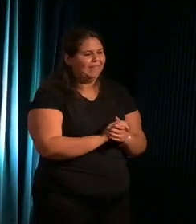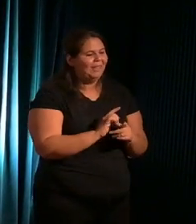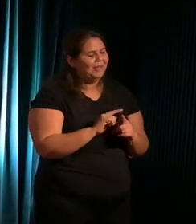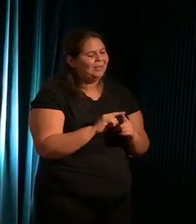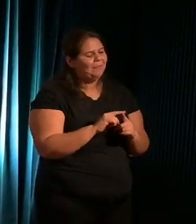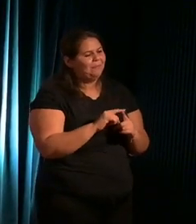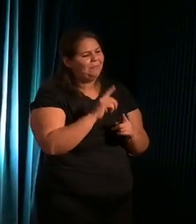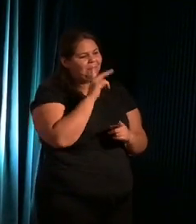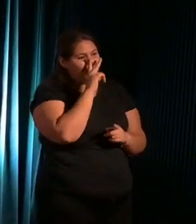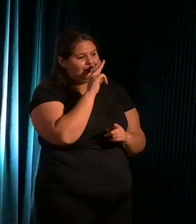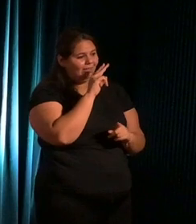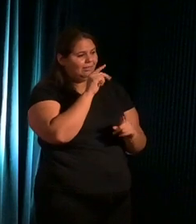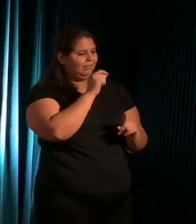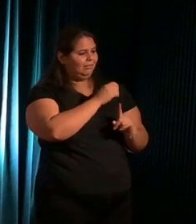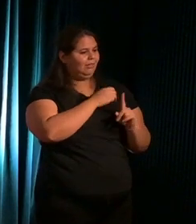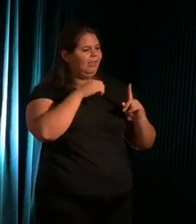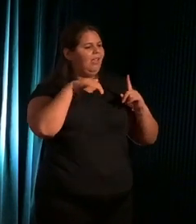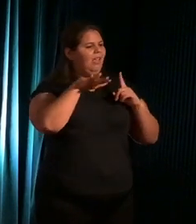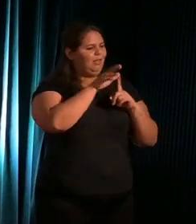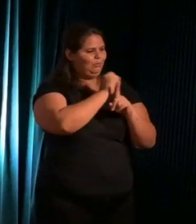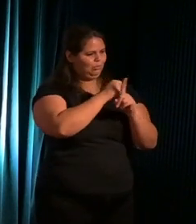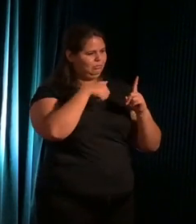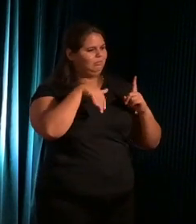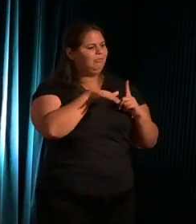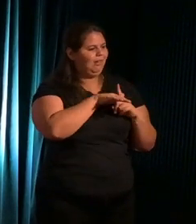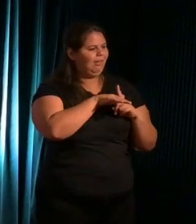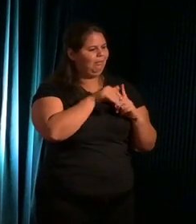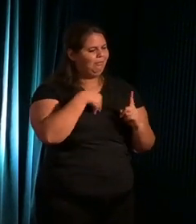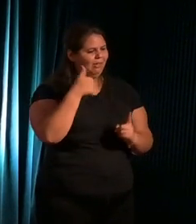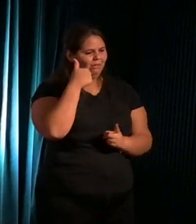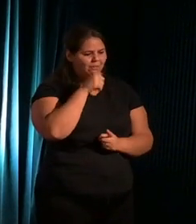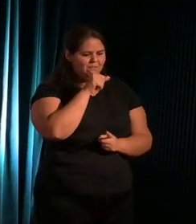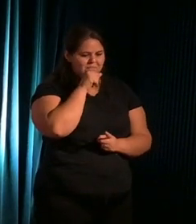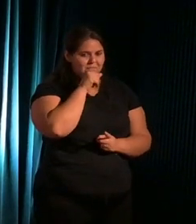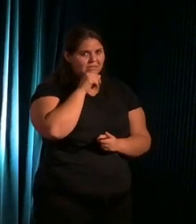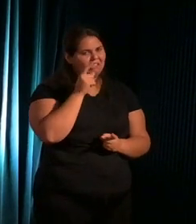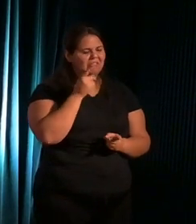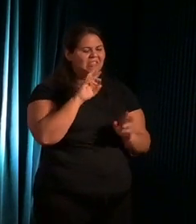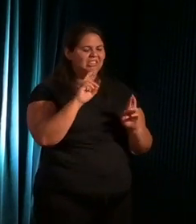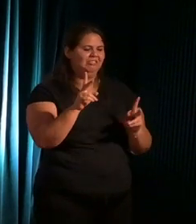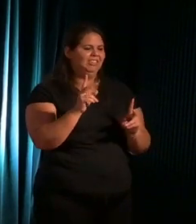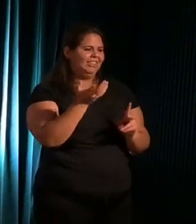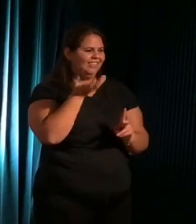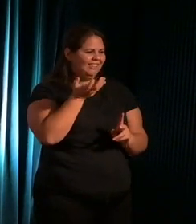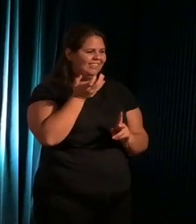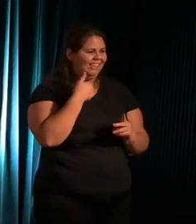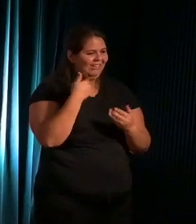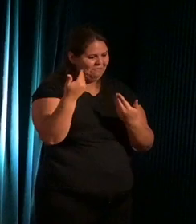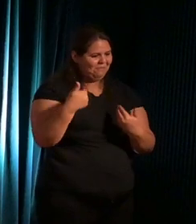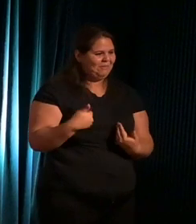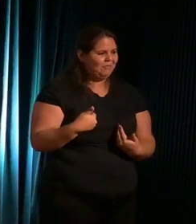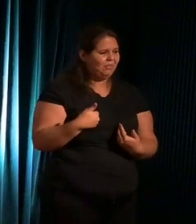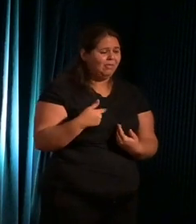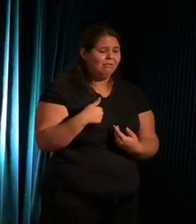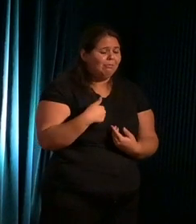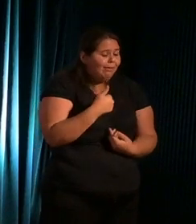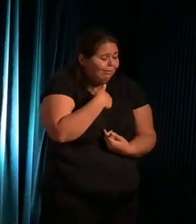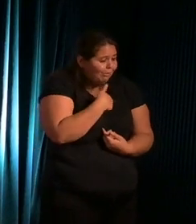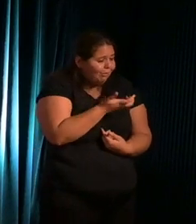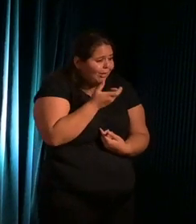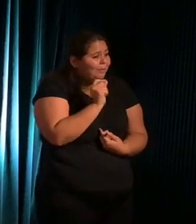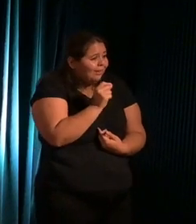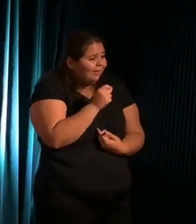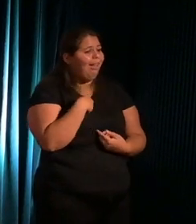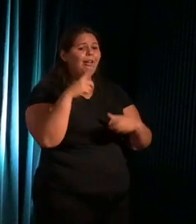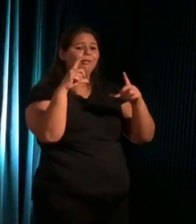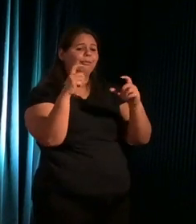né, que a classe média se impõe. E a minha mãe não era diferente nisso. mas eu queria fotografia, eu